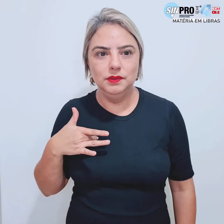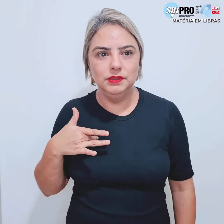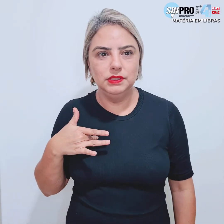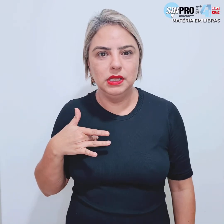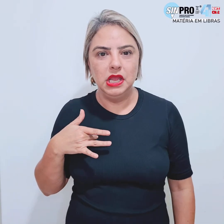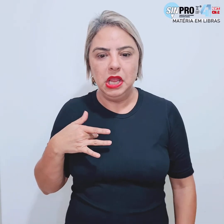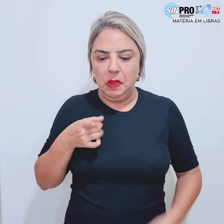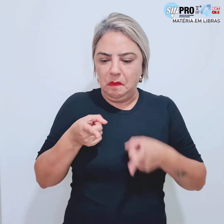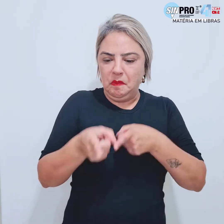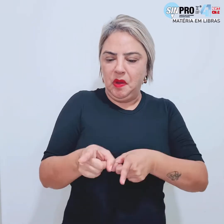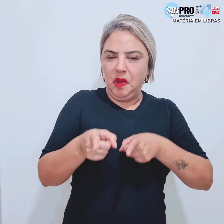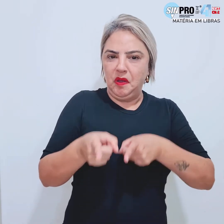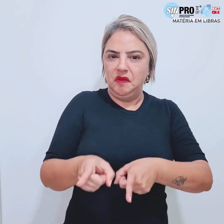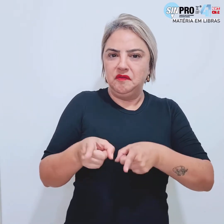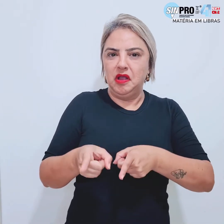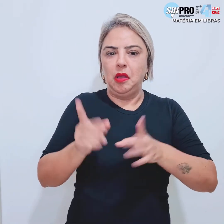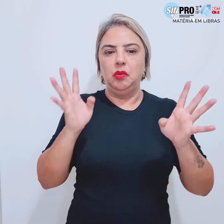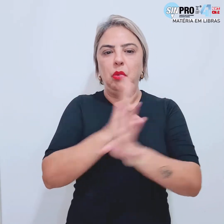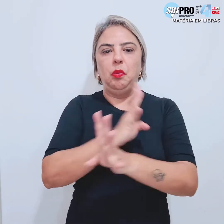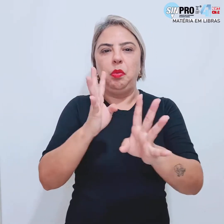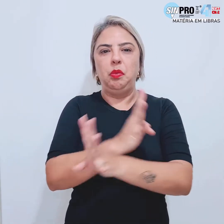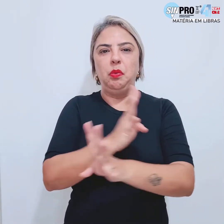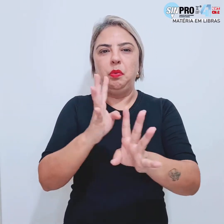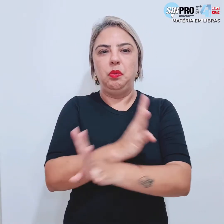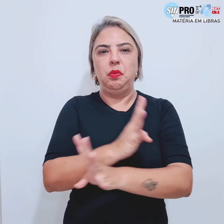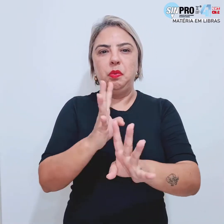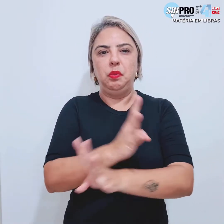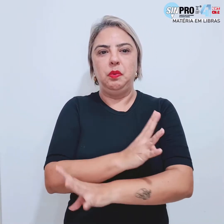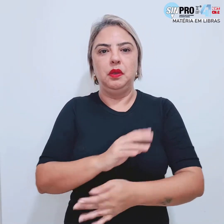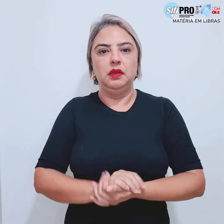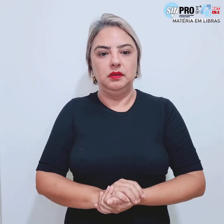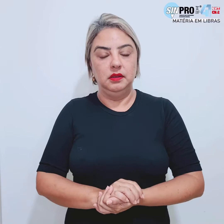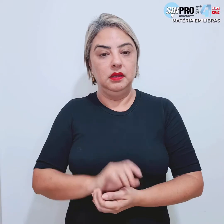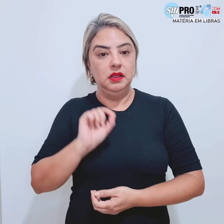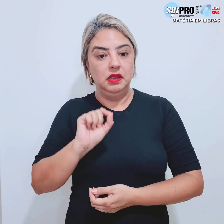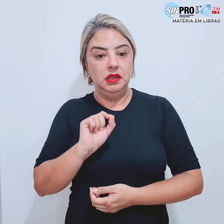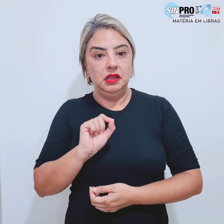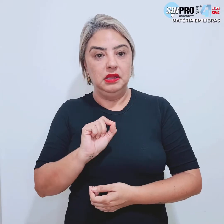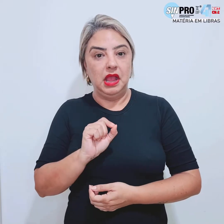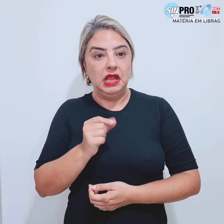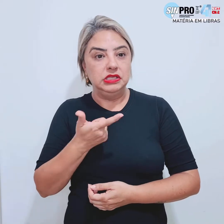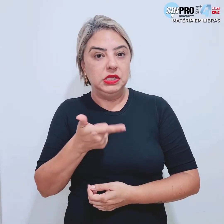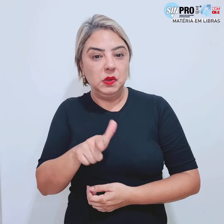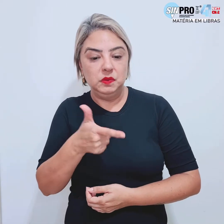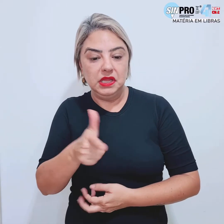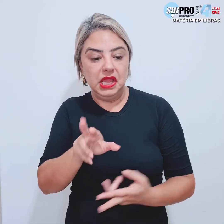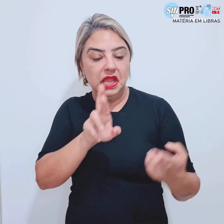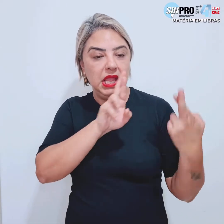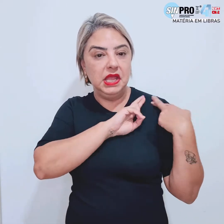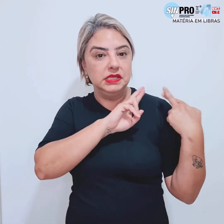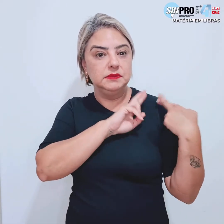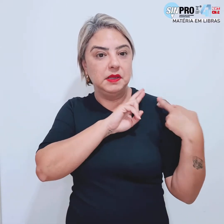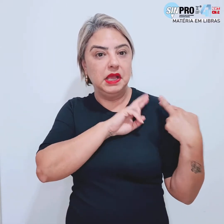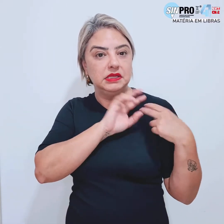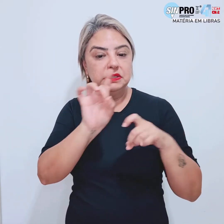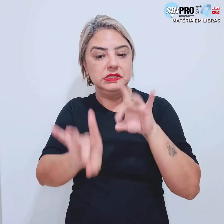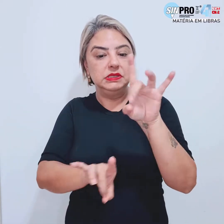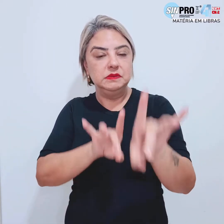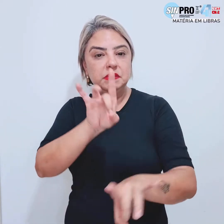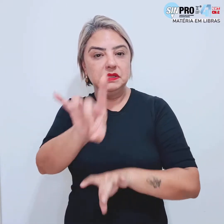de provocar aglomerações, de desrespeitar especialistas